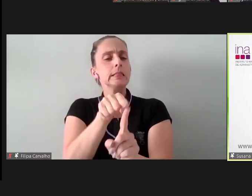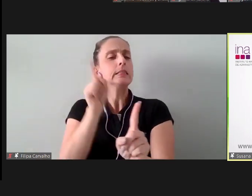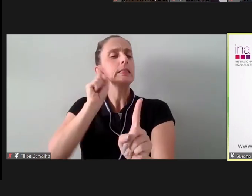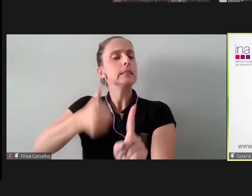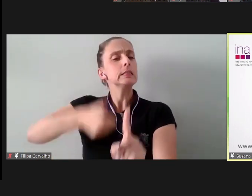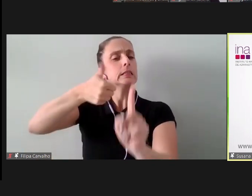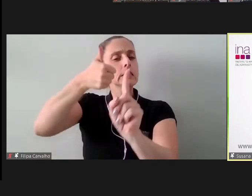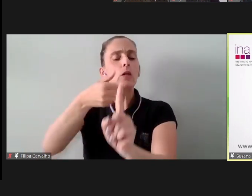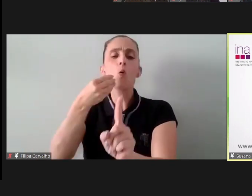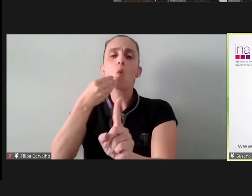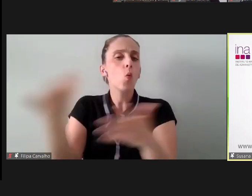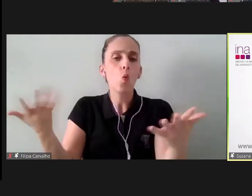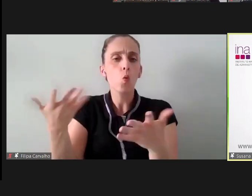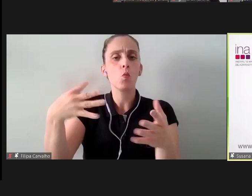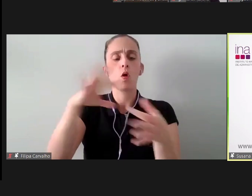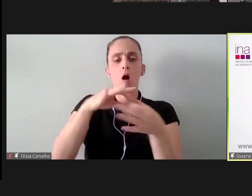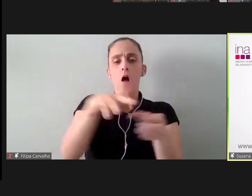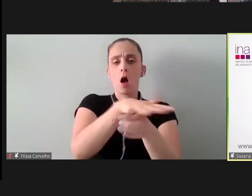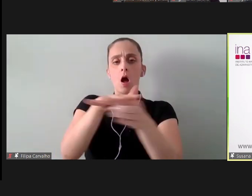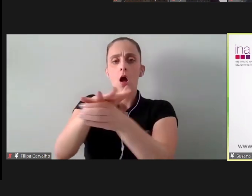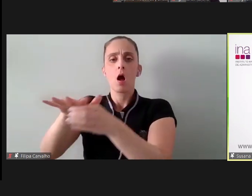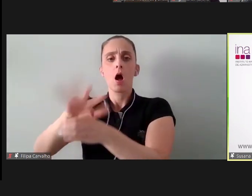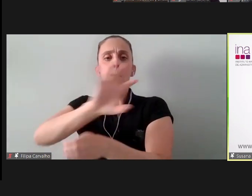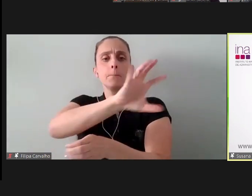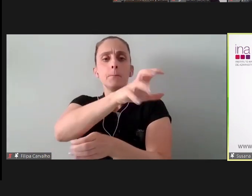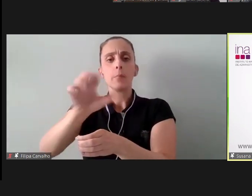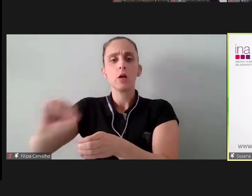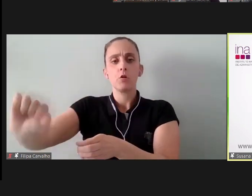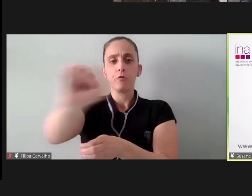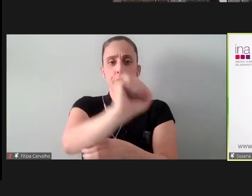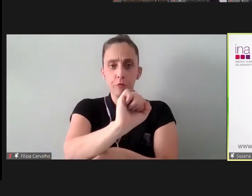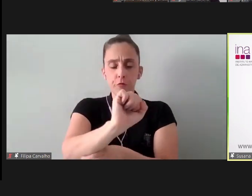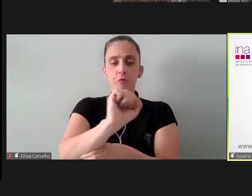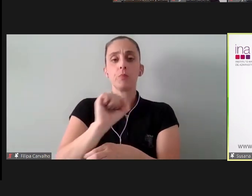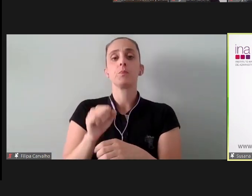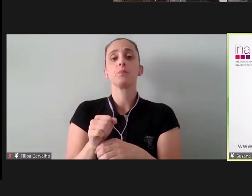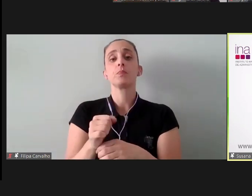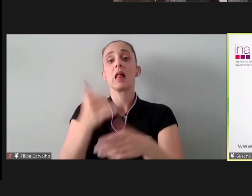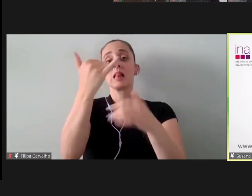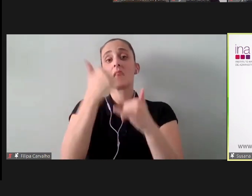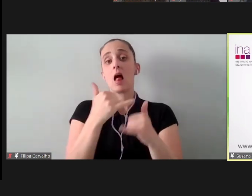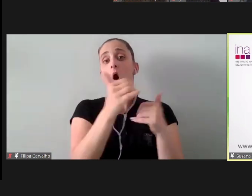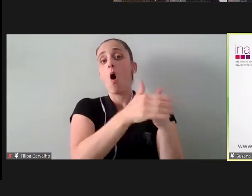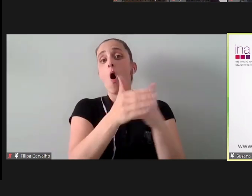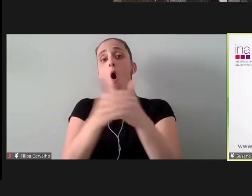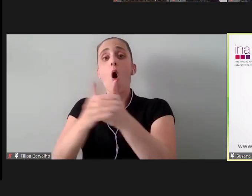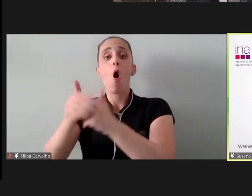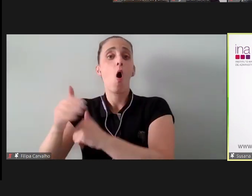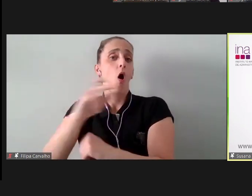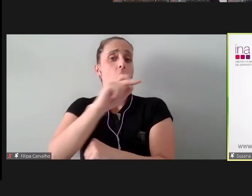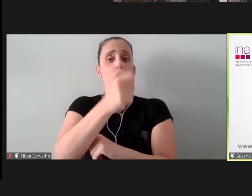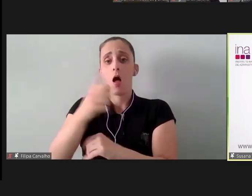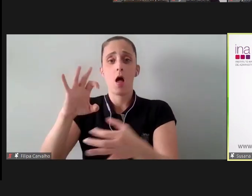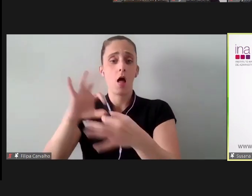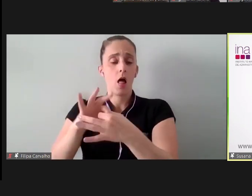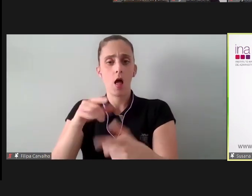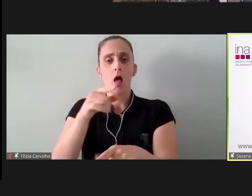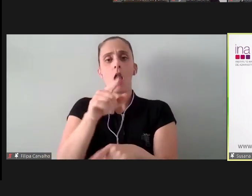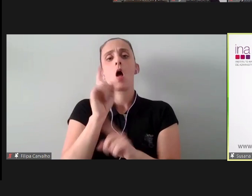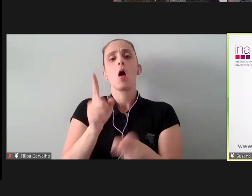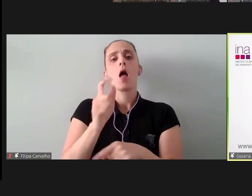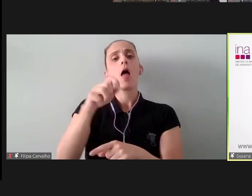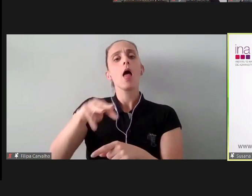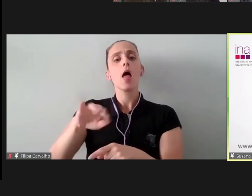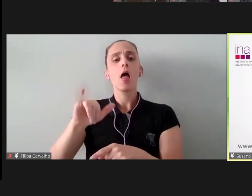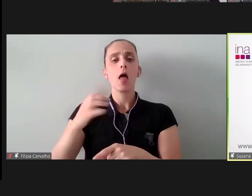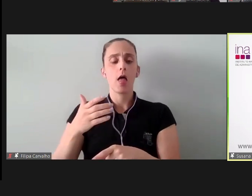vossos contextos, dos vossos países. Seguindo aqui uma ordem alfabética, começo pelo Edmil